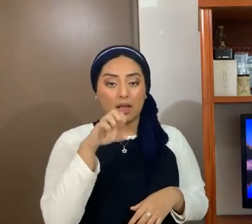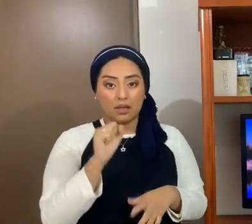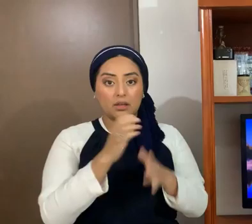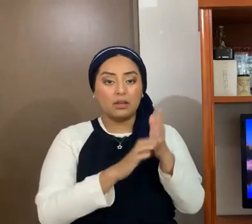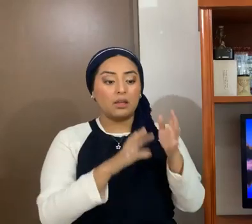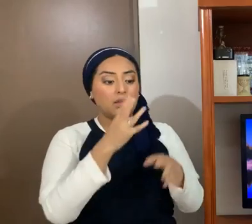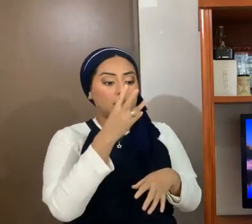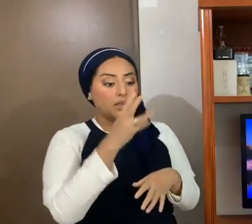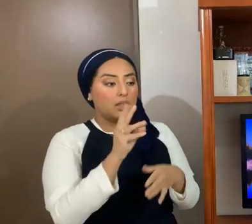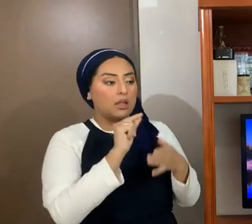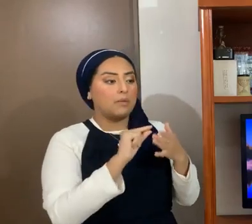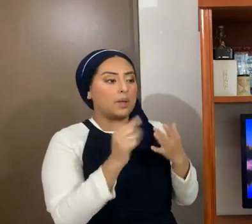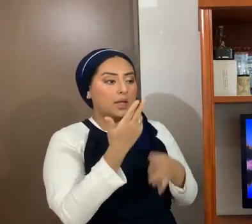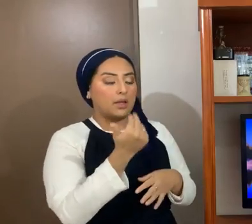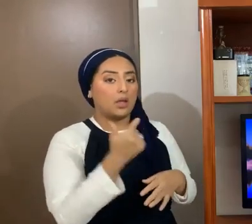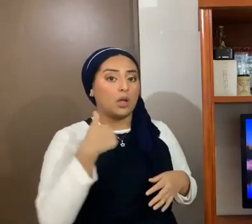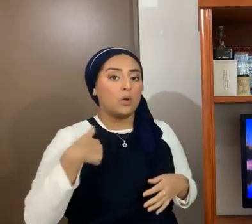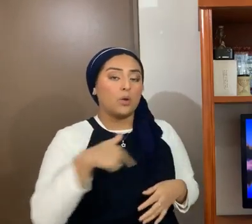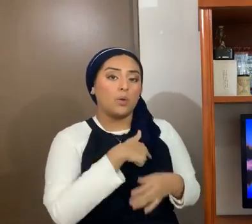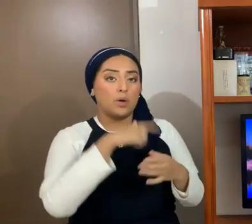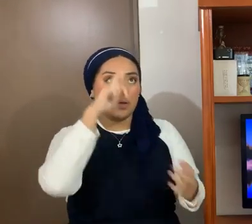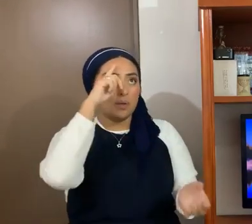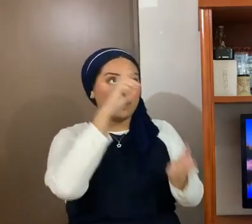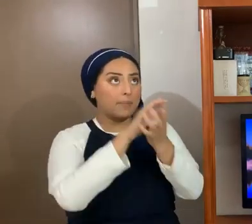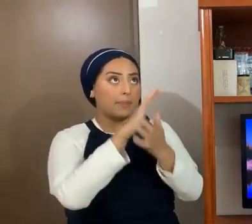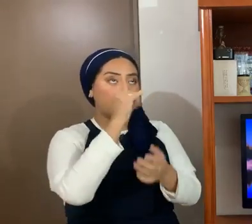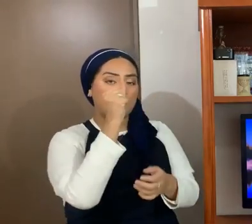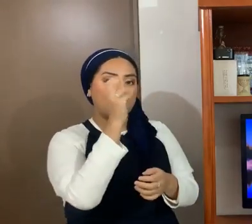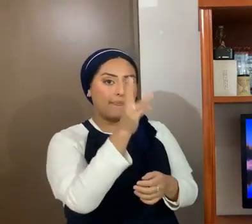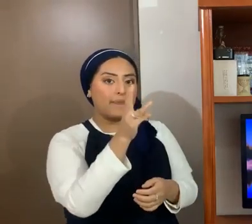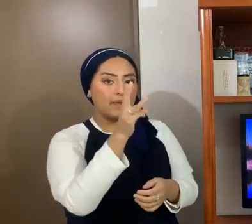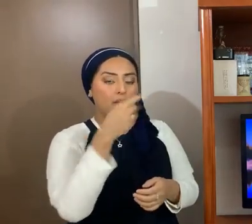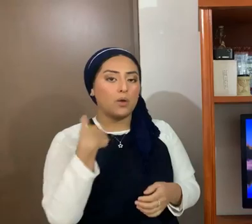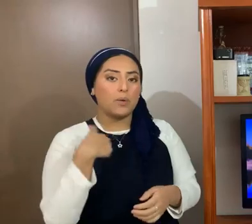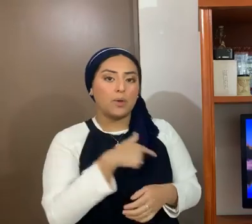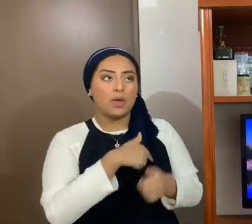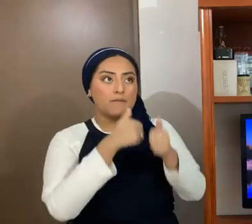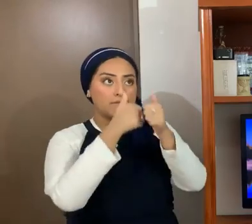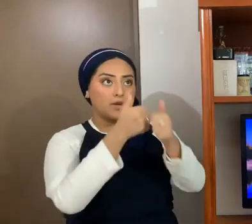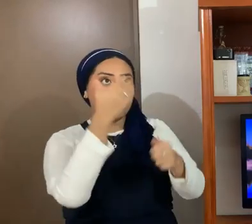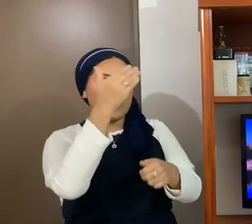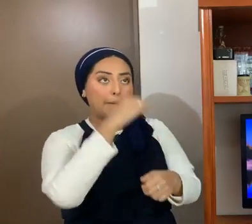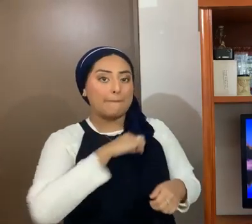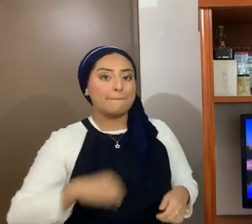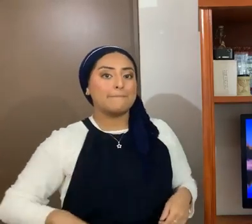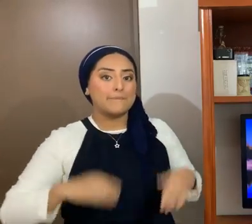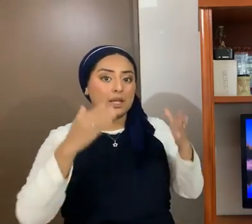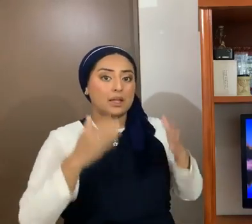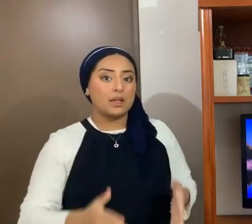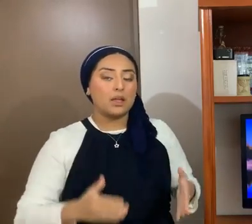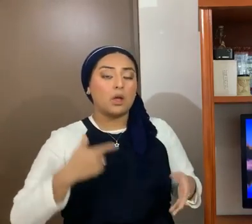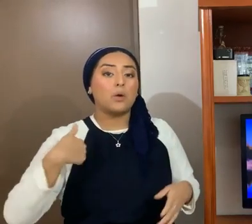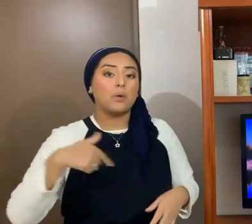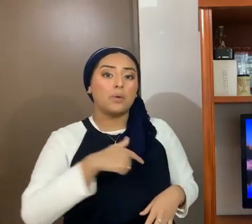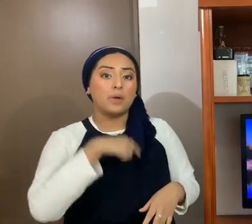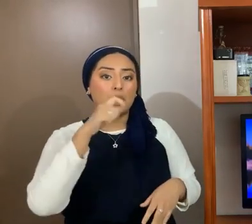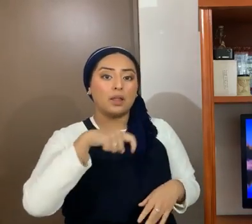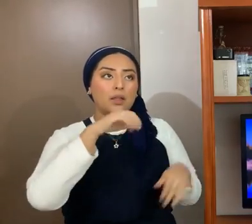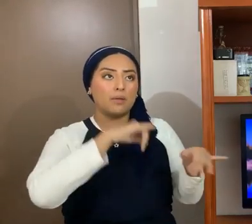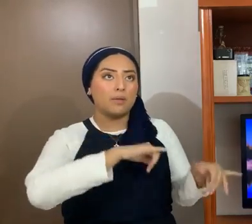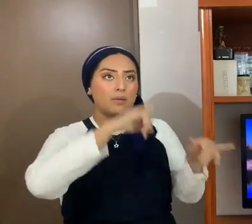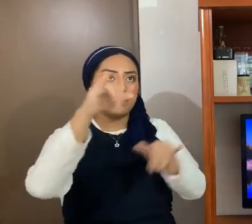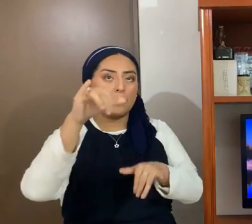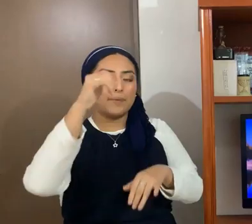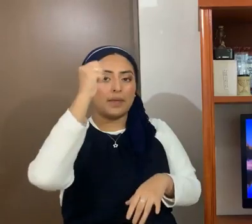verso 13. Nosotros somos mesiánicos, meshihim, seguidores del Mesías. Entonces tenemos que hacer lo que